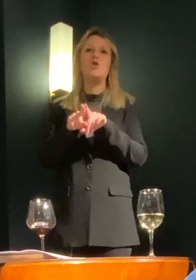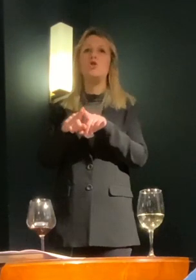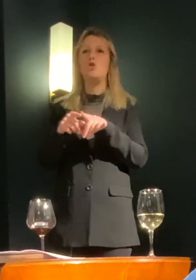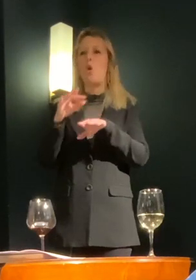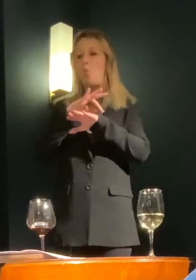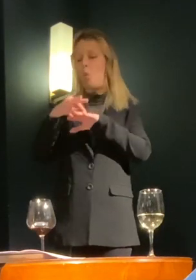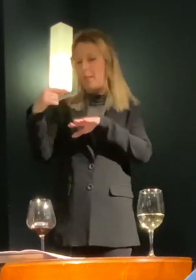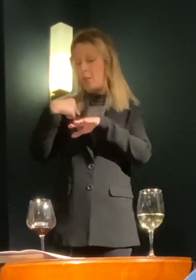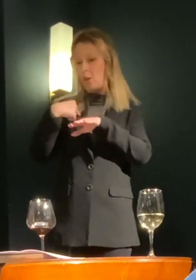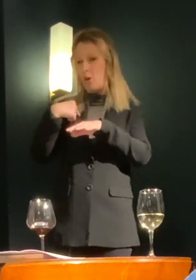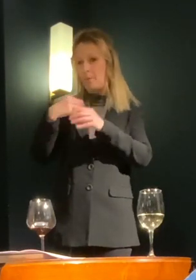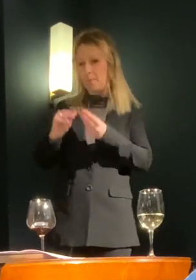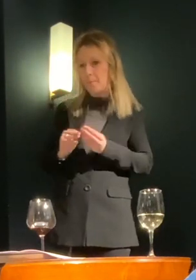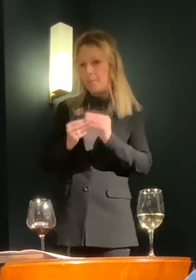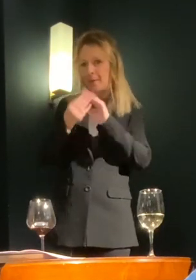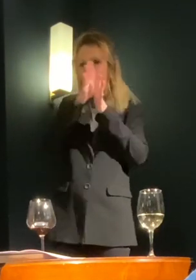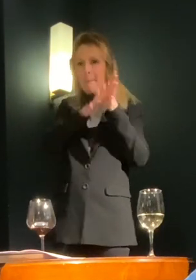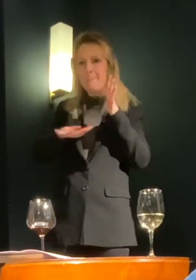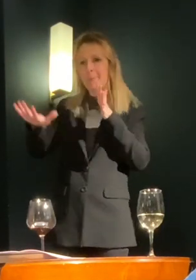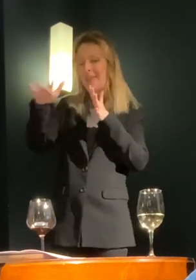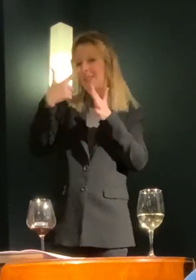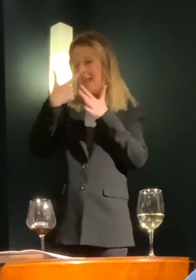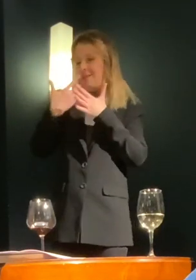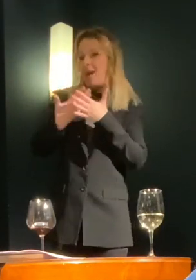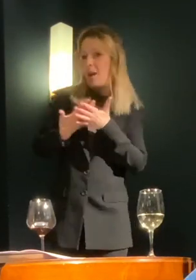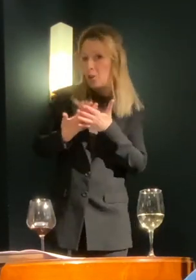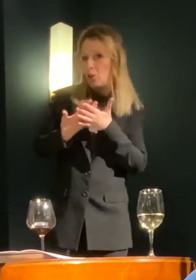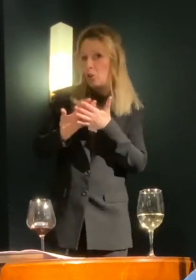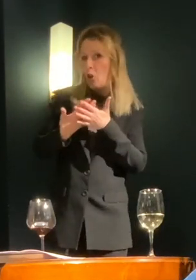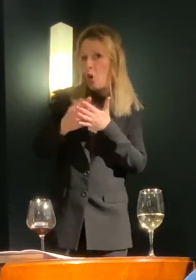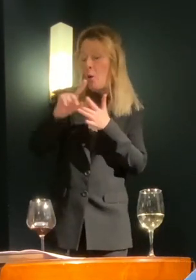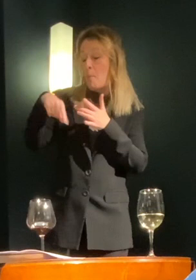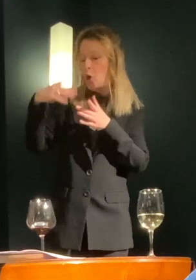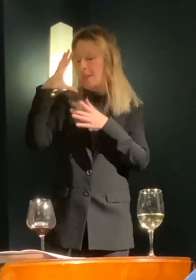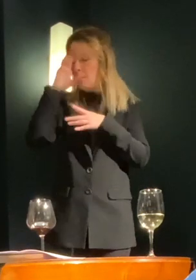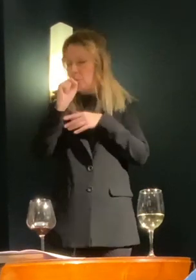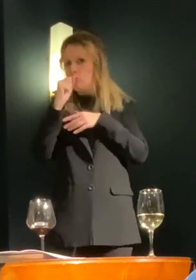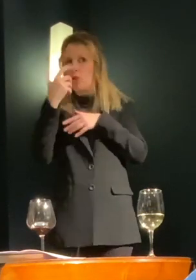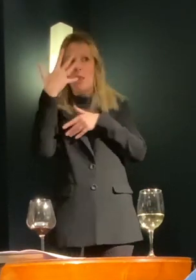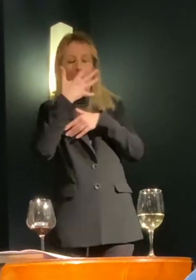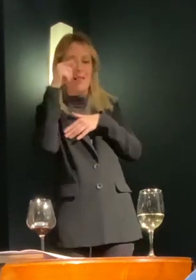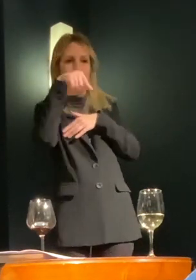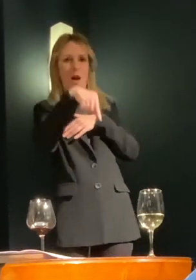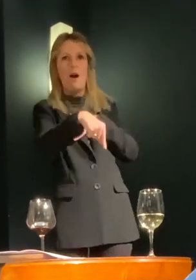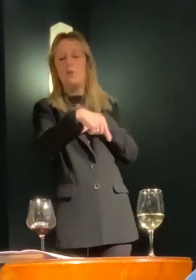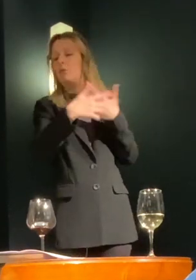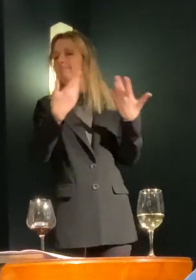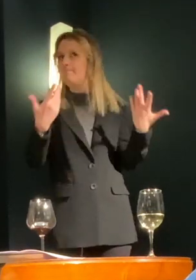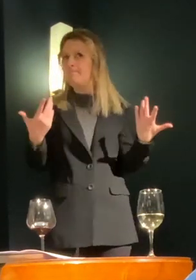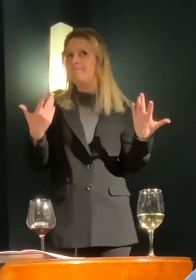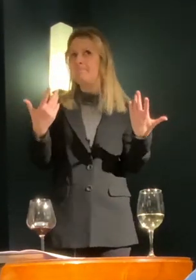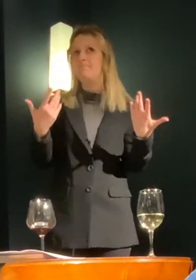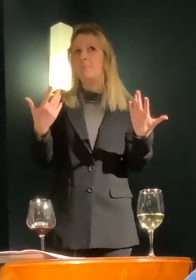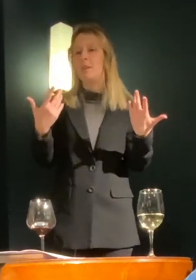intorno e a un certo punto te ne accorgi solo quando non puoi più uscirne. In realtà per Valerio è la stessa cosa, nel senso che la temperatura intorno